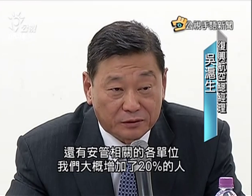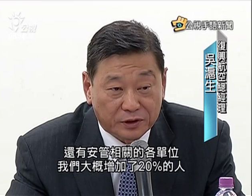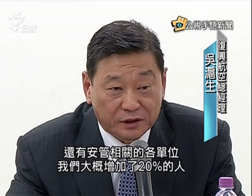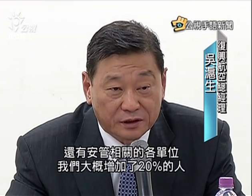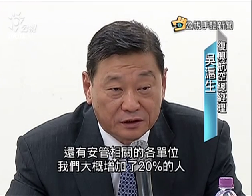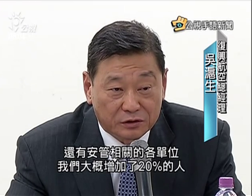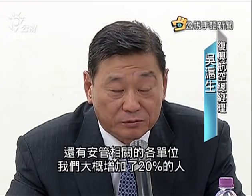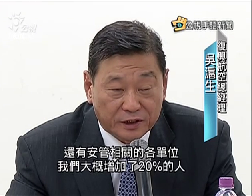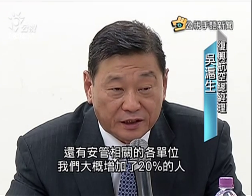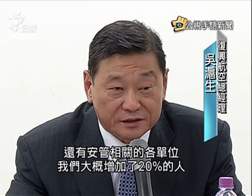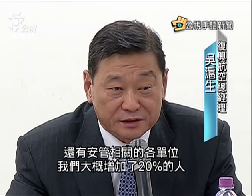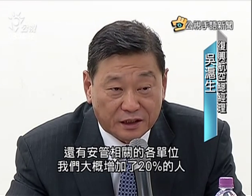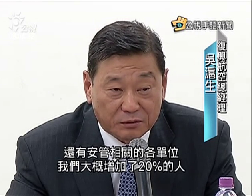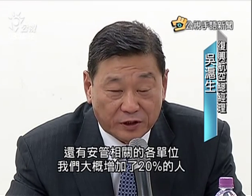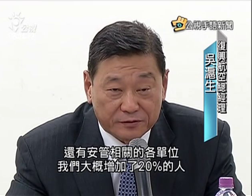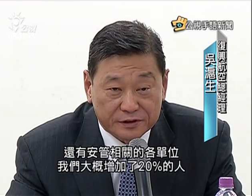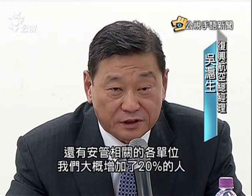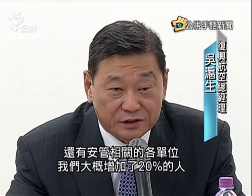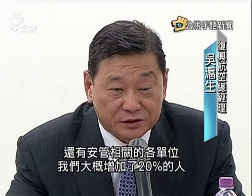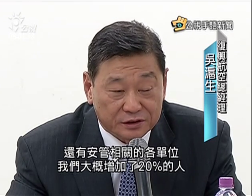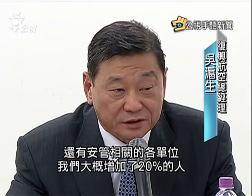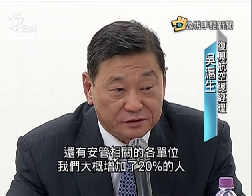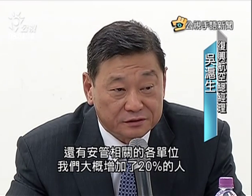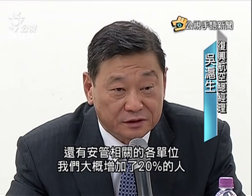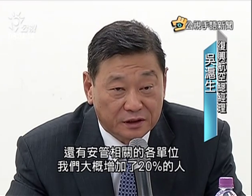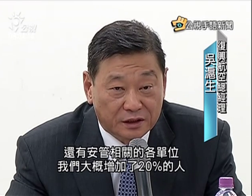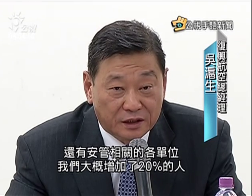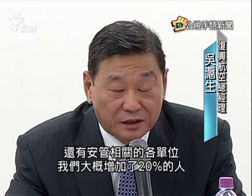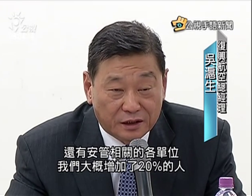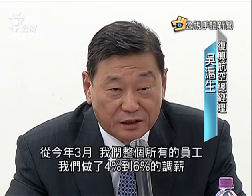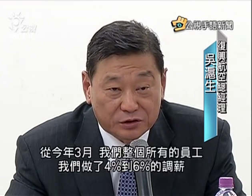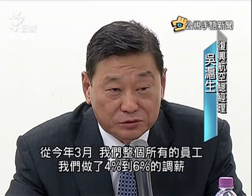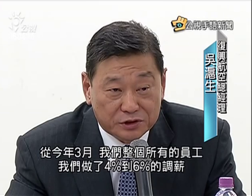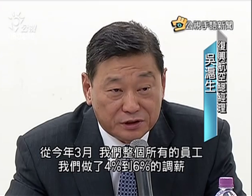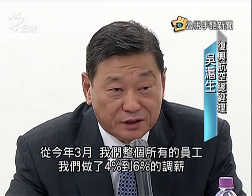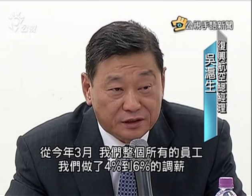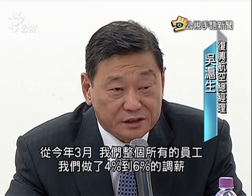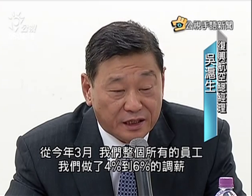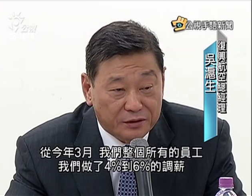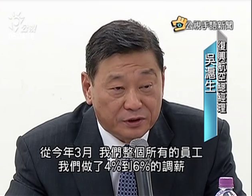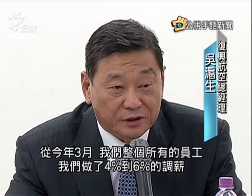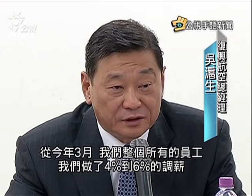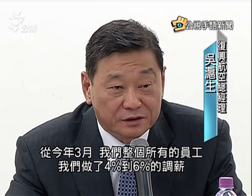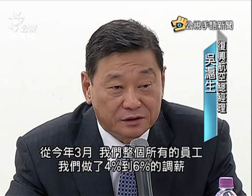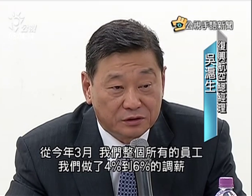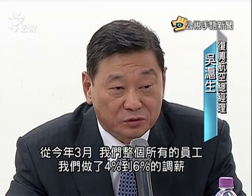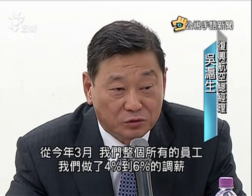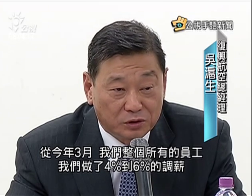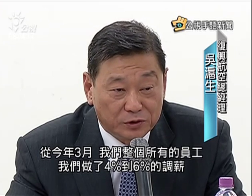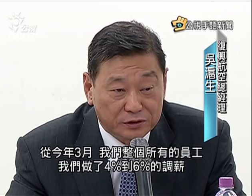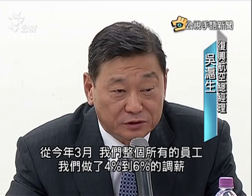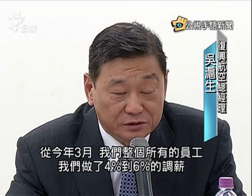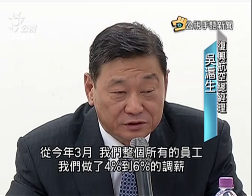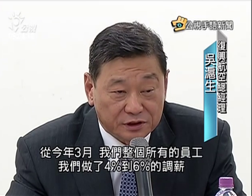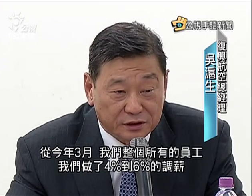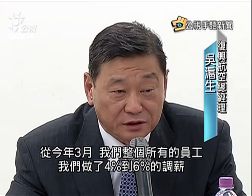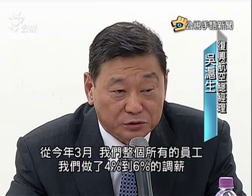位，我们大概增加了20%的人。那从今年的3月，我们整个